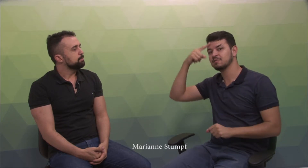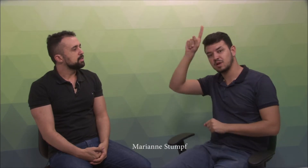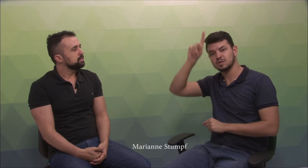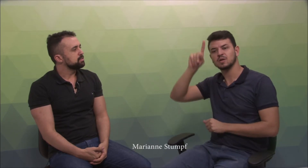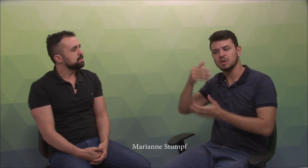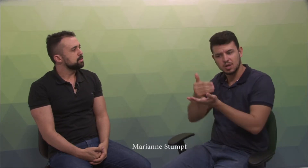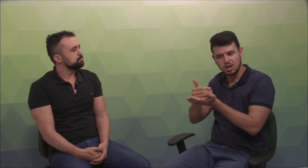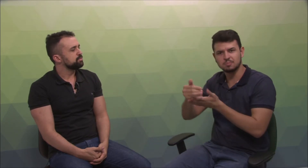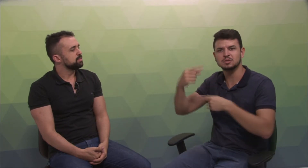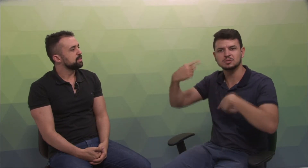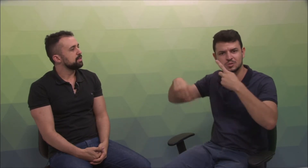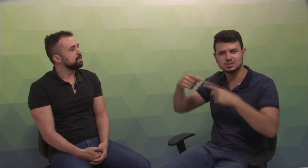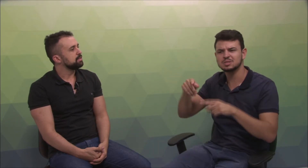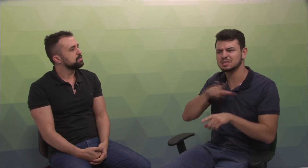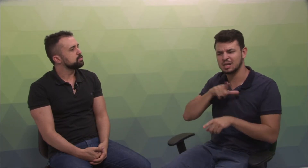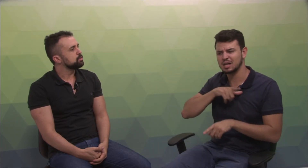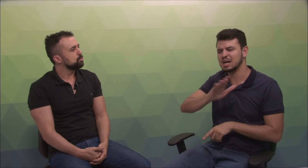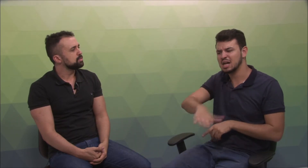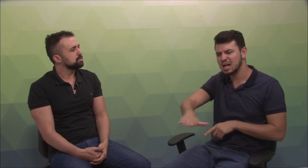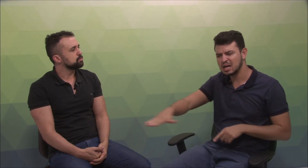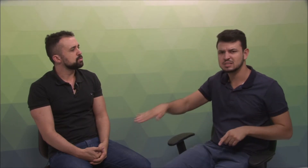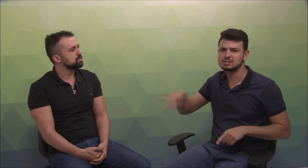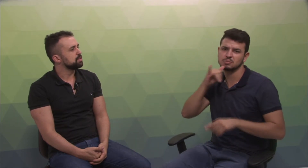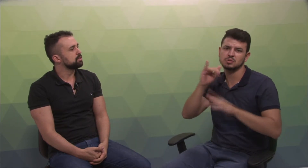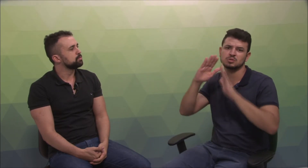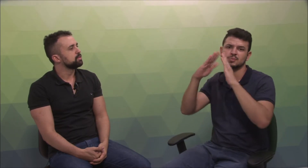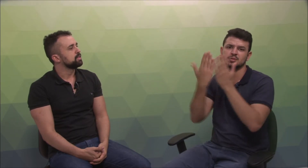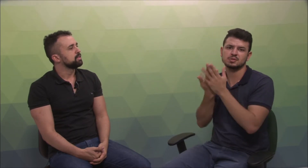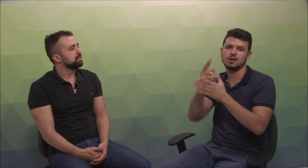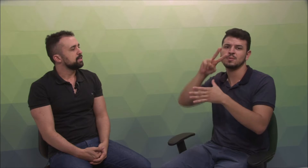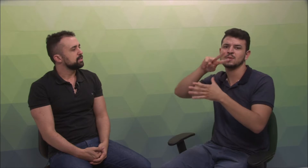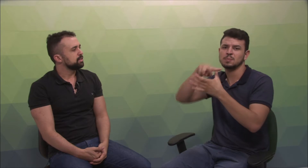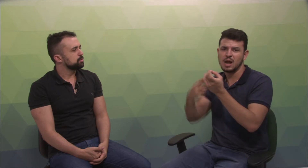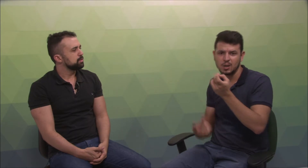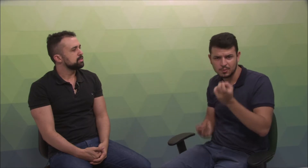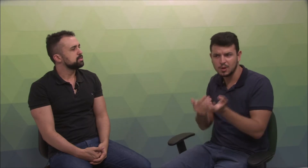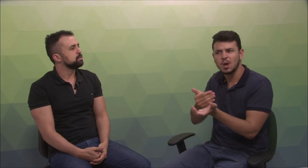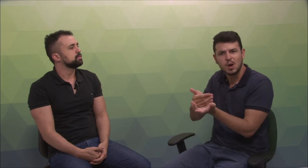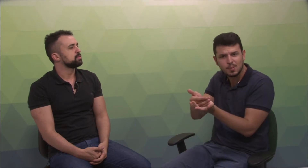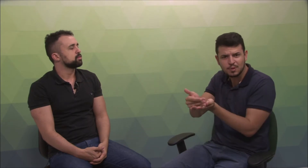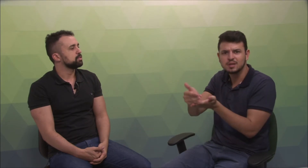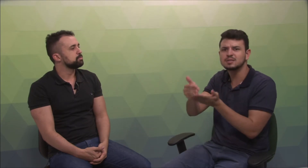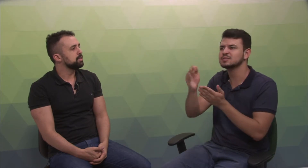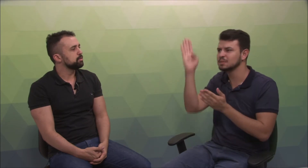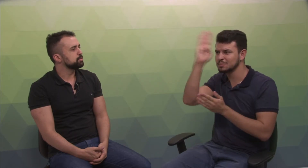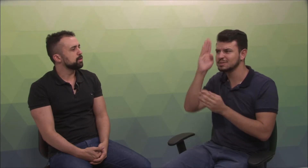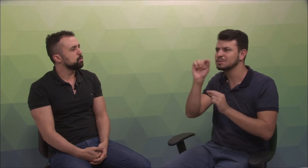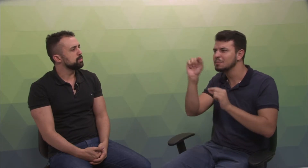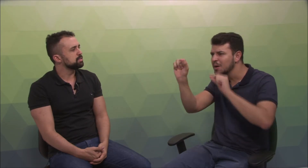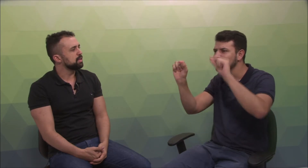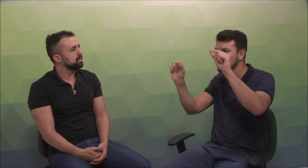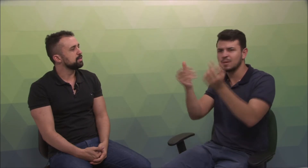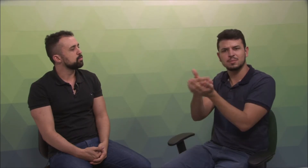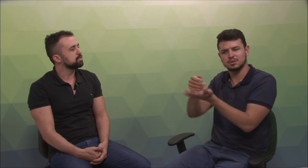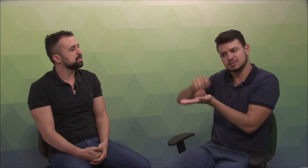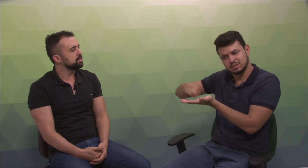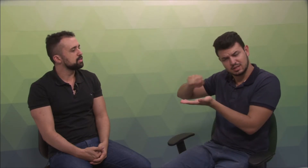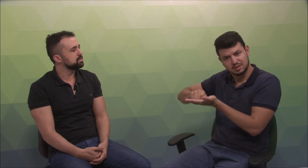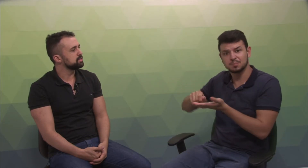Marianne Stampf, né? Ela iniciou essa discussão, né? Aqui no Brasil, nas escolas bilíngues, para começar, né? Com as crianças,